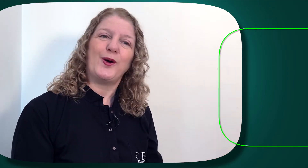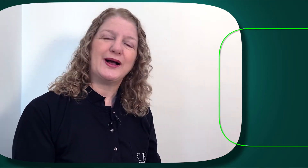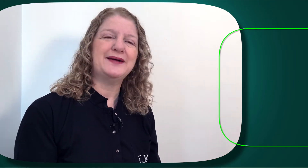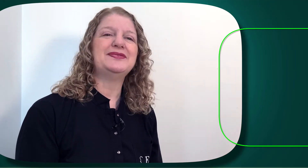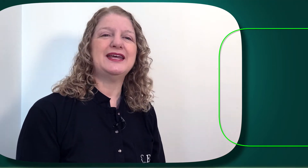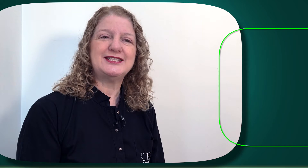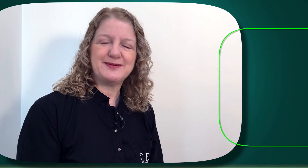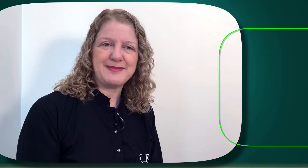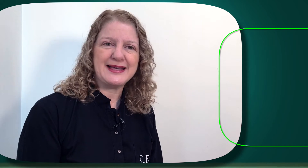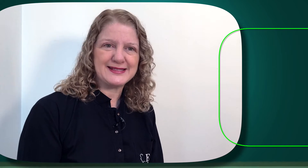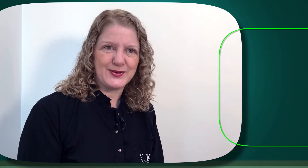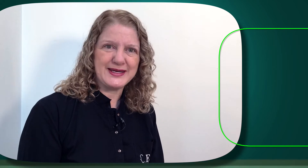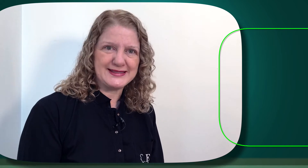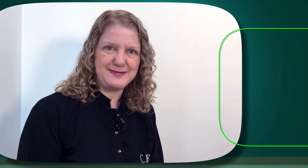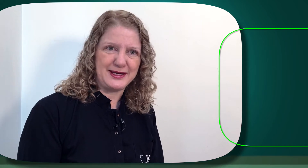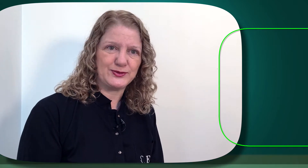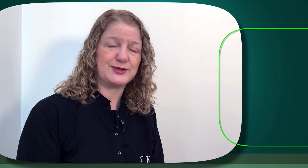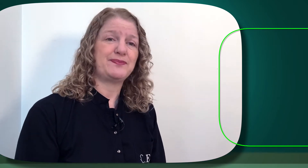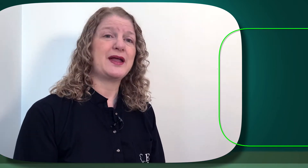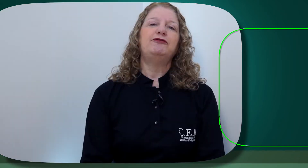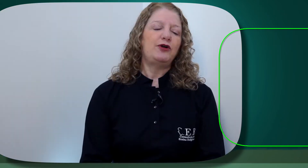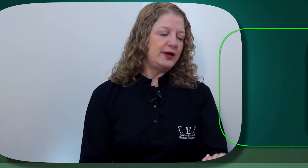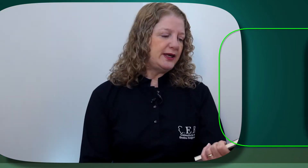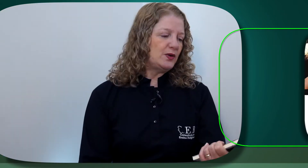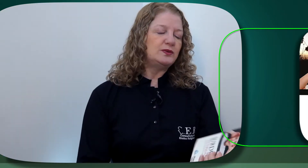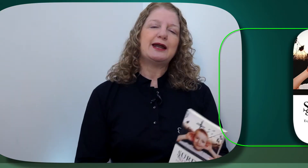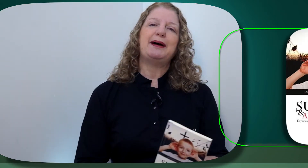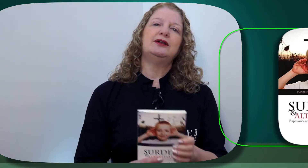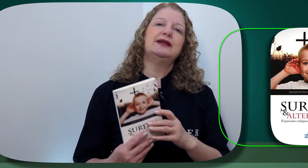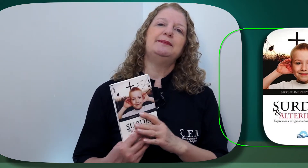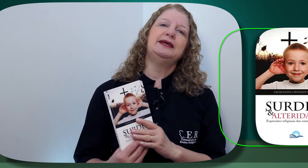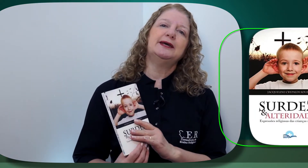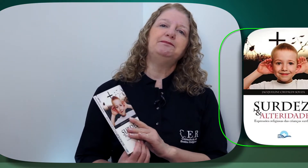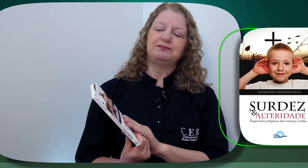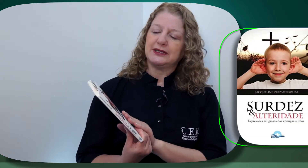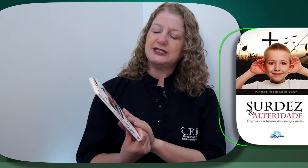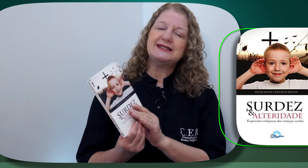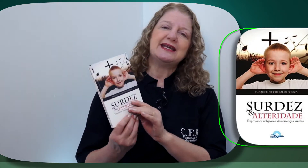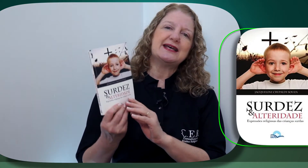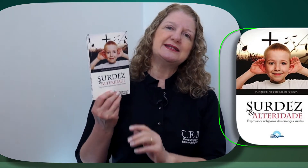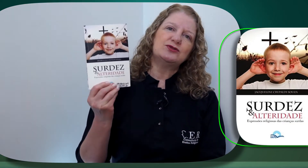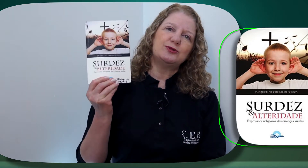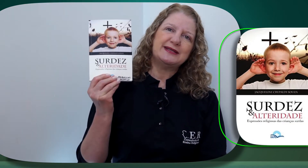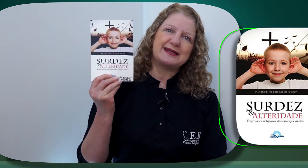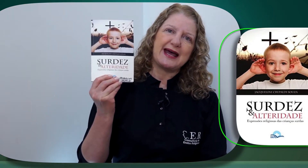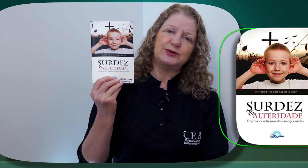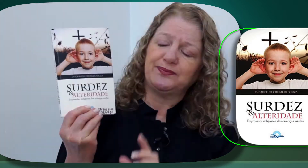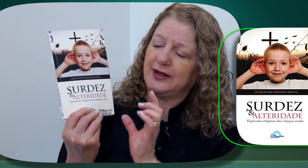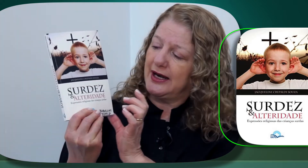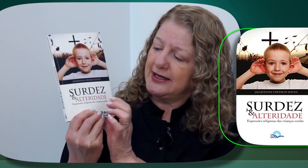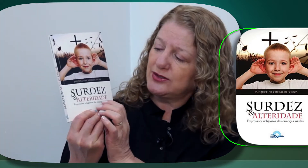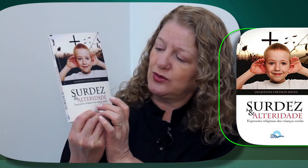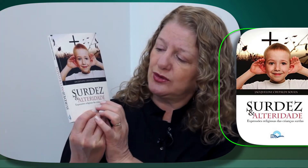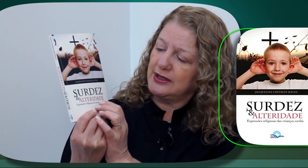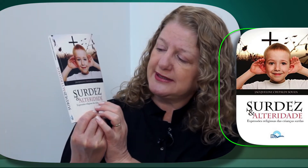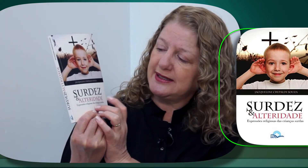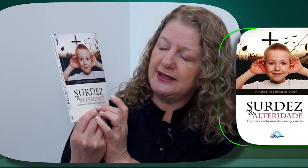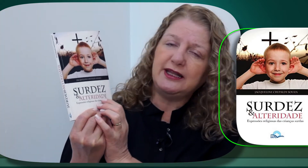troca e de mais conhecimentos. Foi um trabalho da minha dissertação de mestrado. Ela resultou nesse